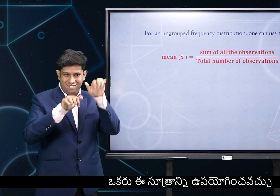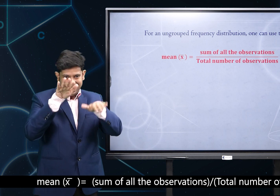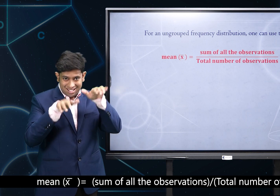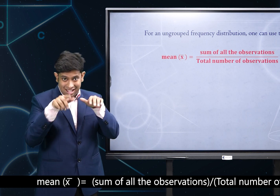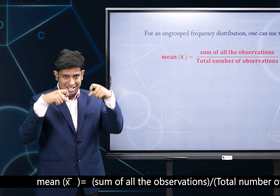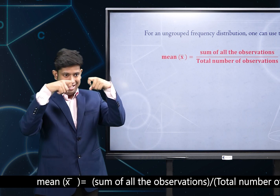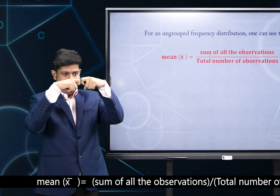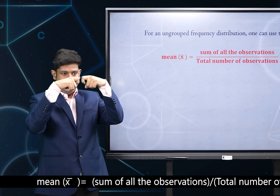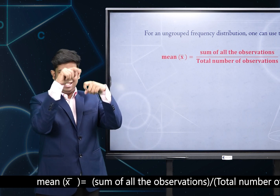మీన్ x